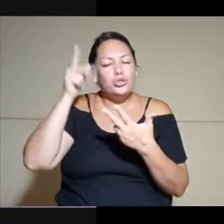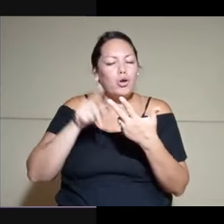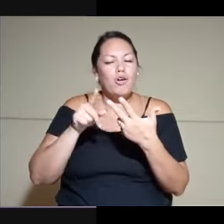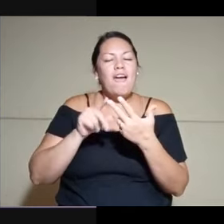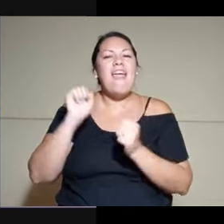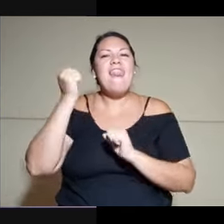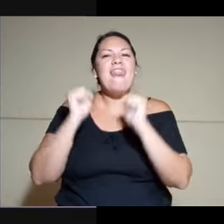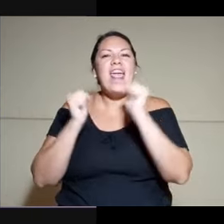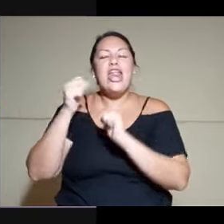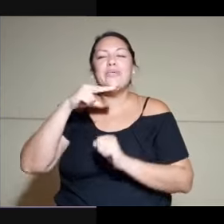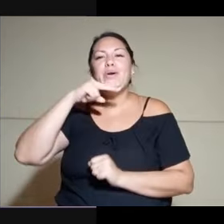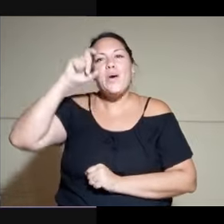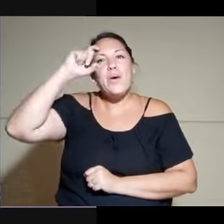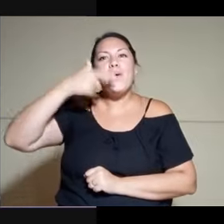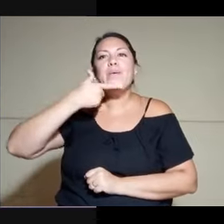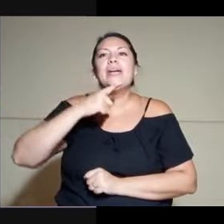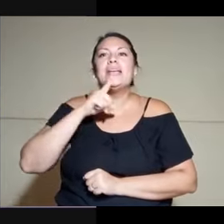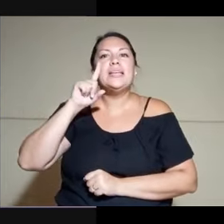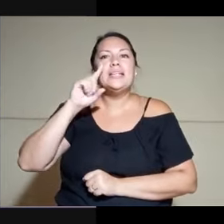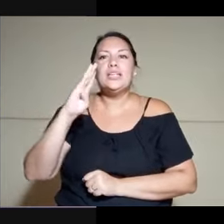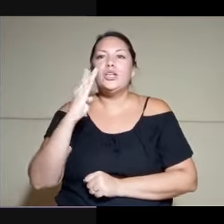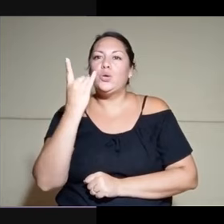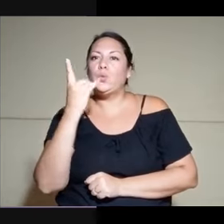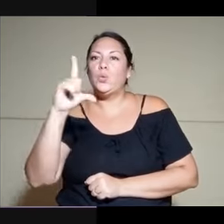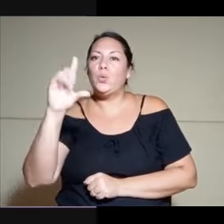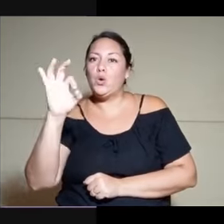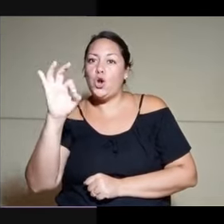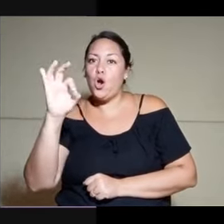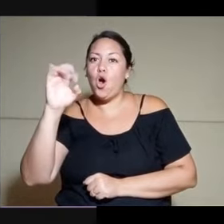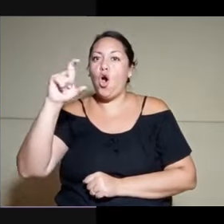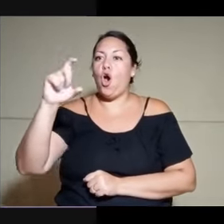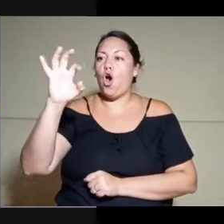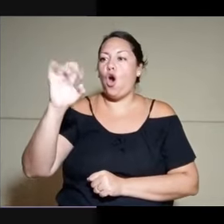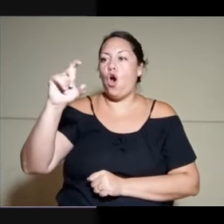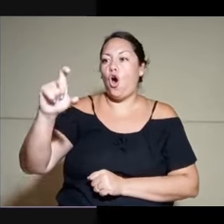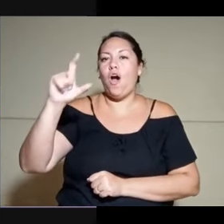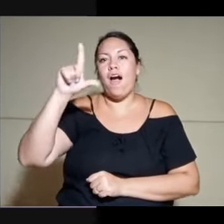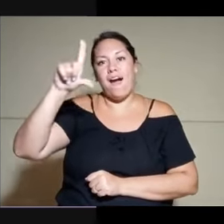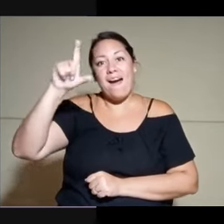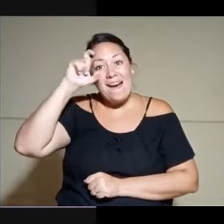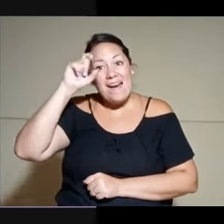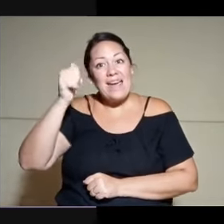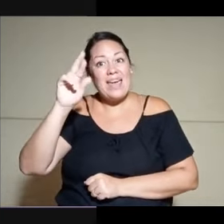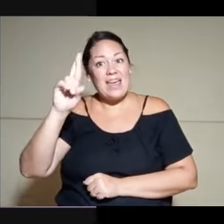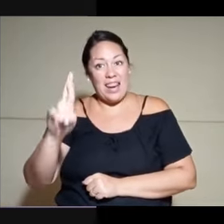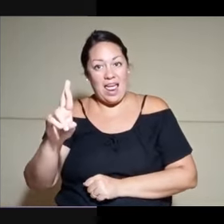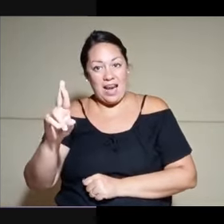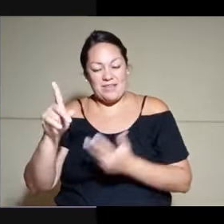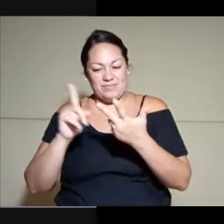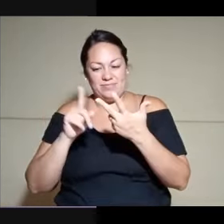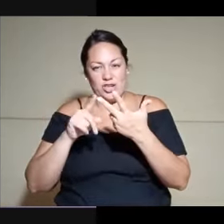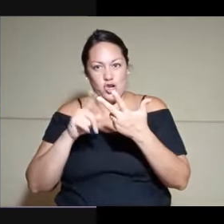10. El par 8 es el que nosotros conocemos como nervio vestíbulo coclear